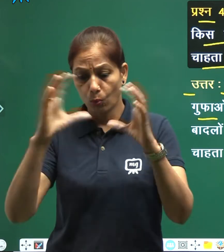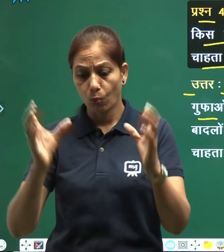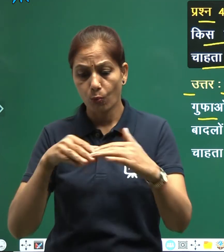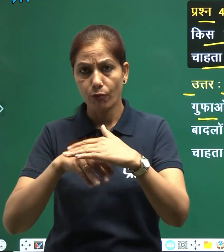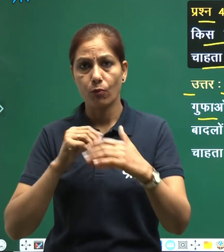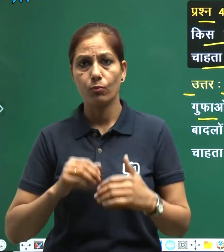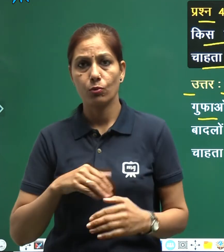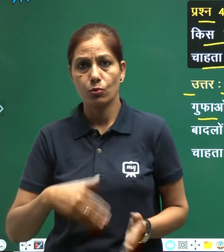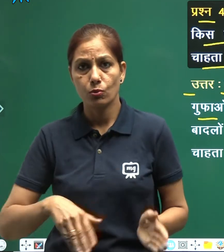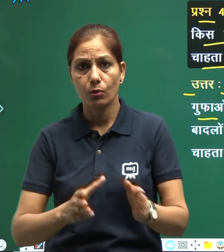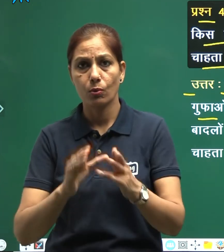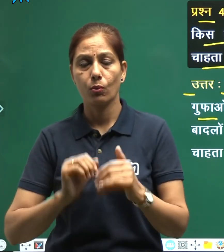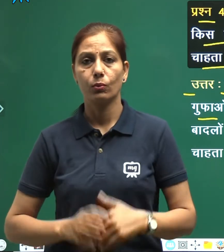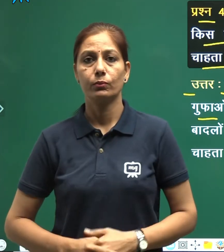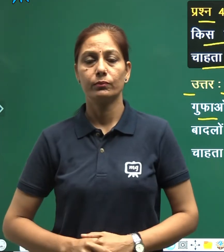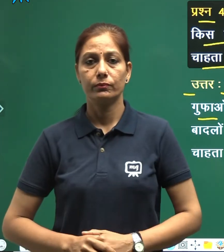सुरंगों